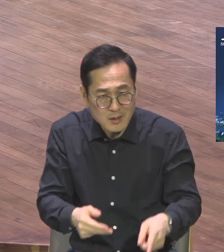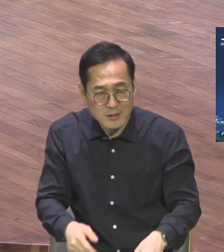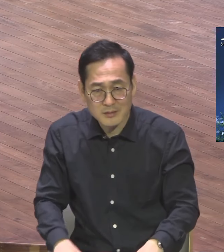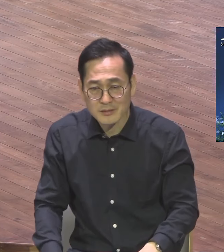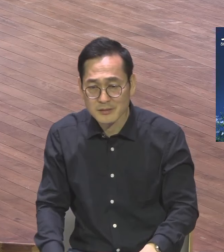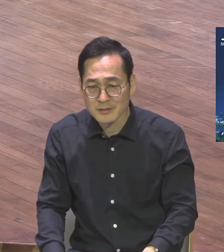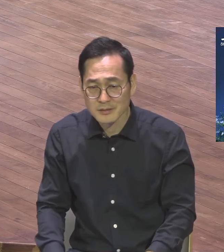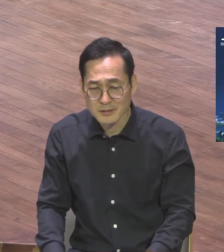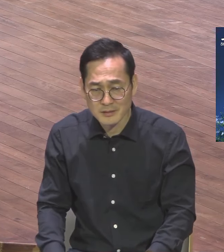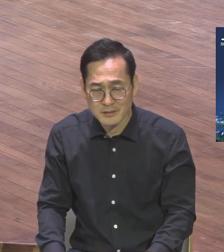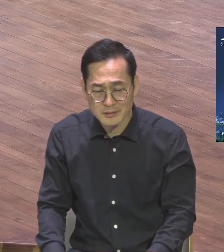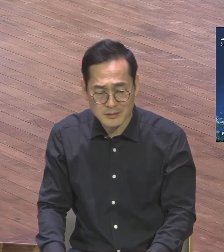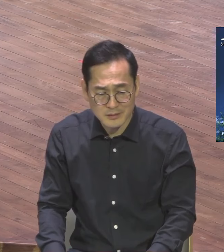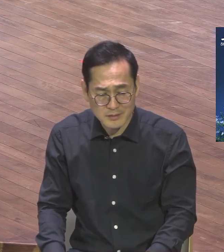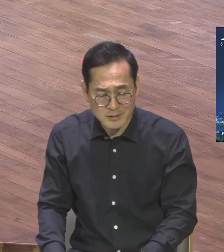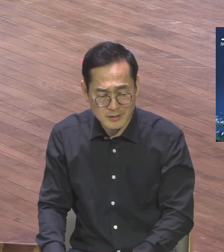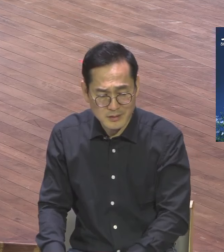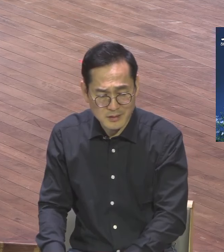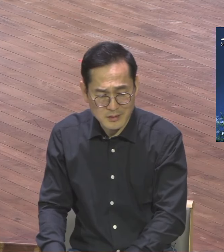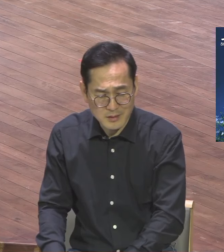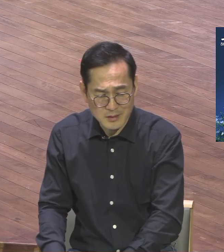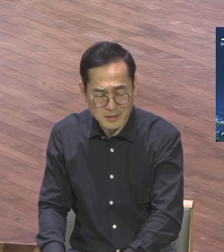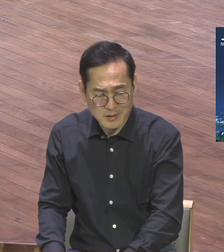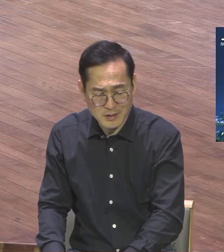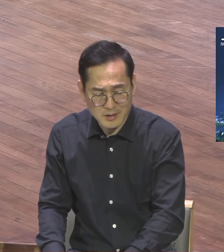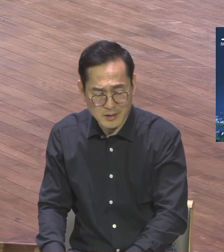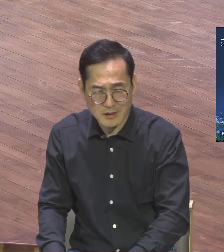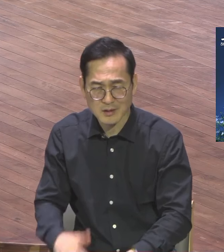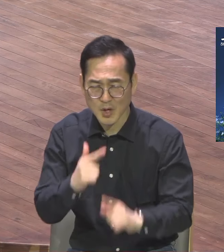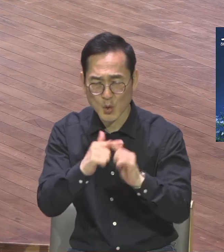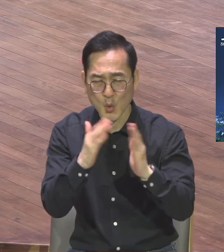교회를 못 들어오게 쇠고랑을 쳐가지고